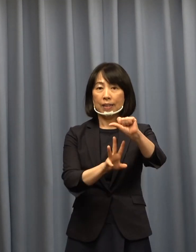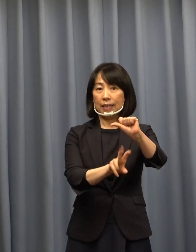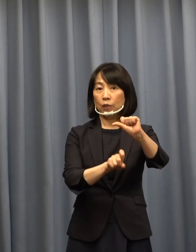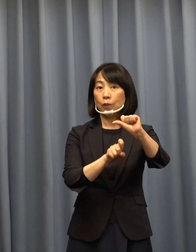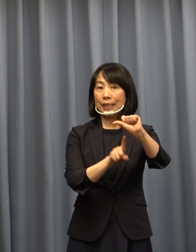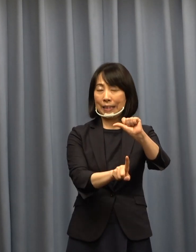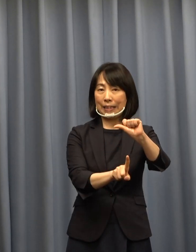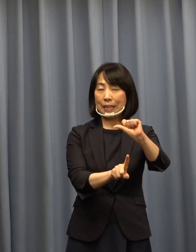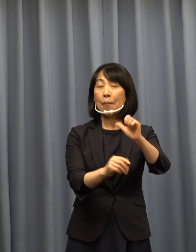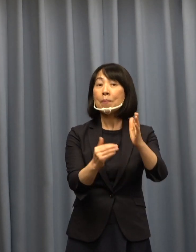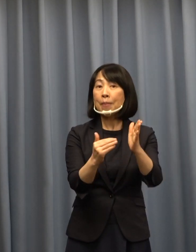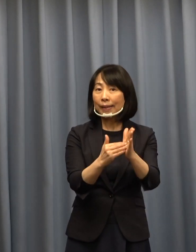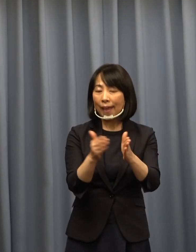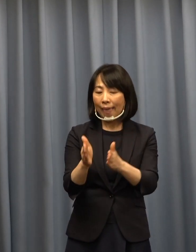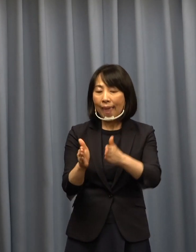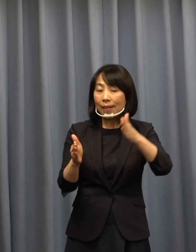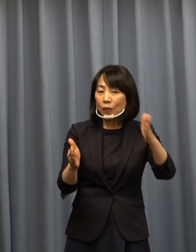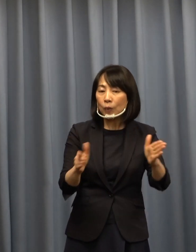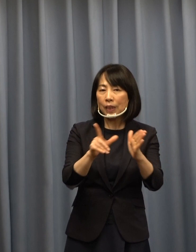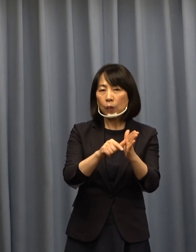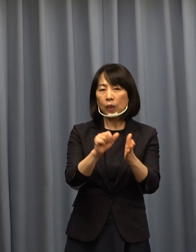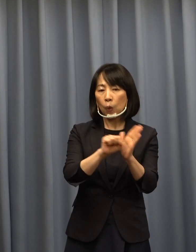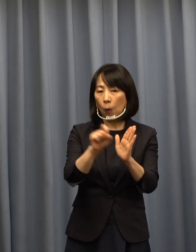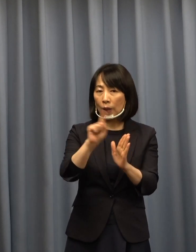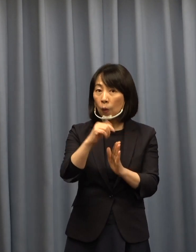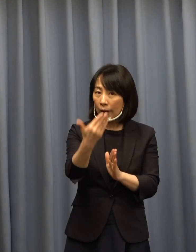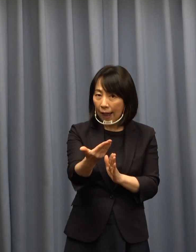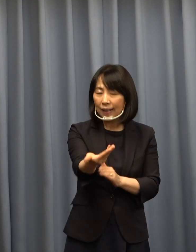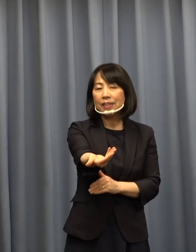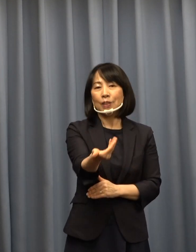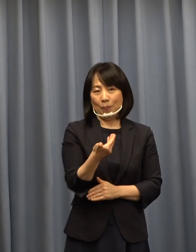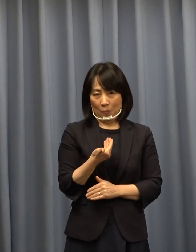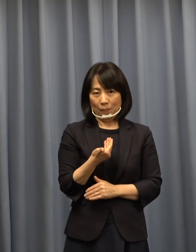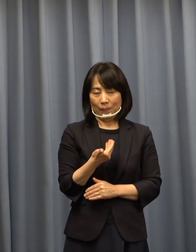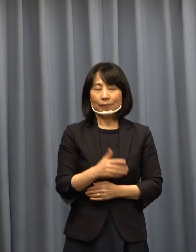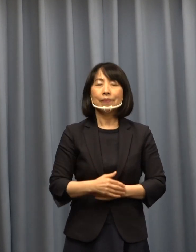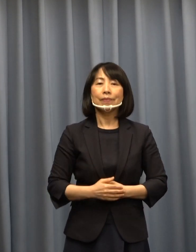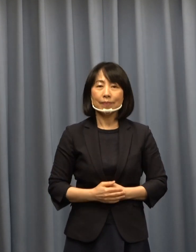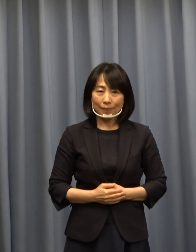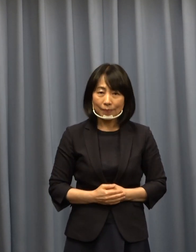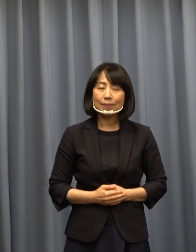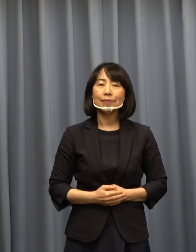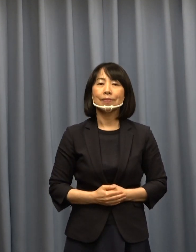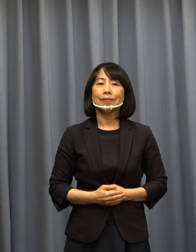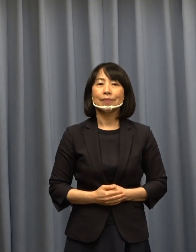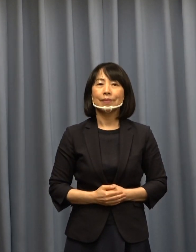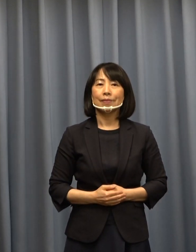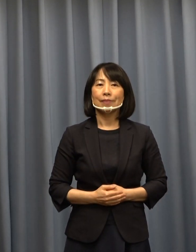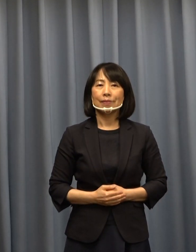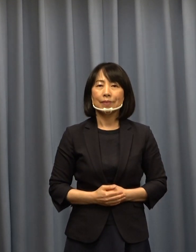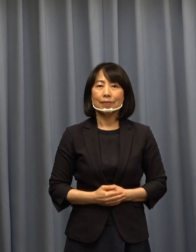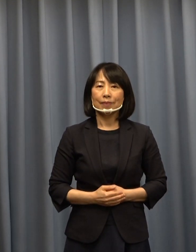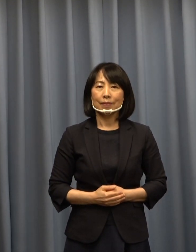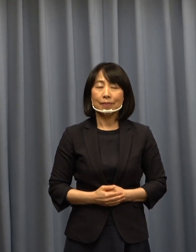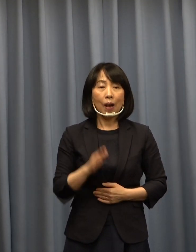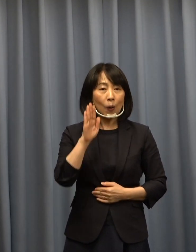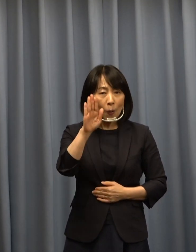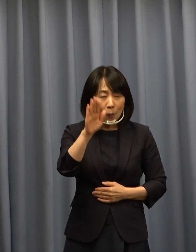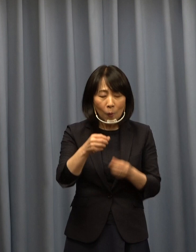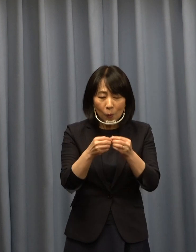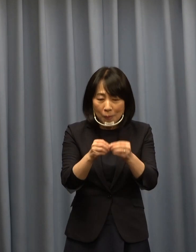した場合の効果についてですけれども、先ほどお話をさせていただいた、最終的には、細かい詰めまでこれ